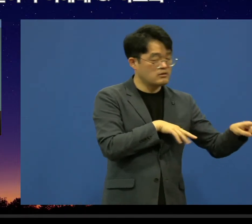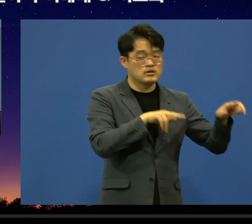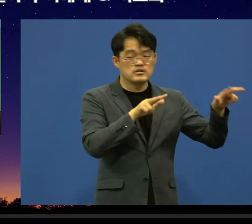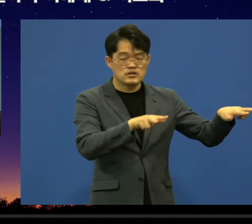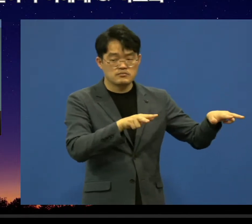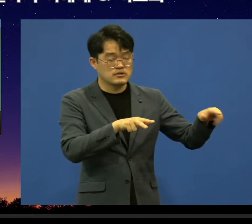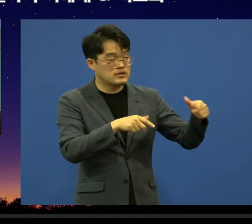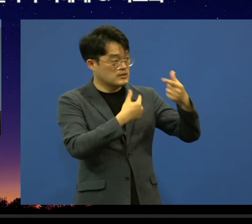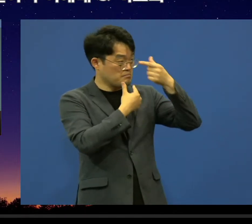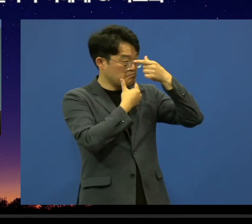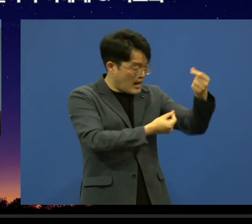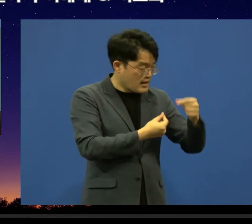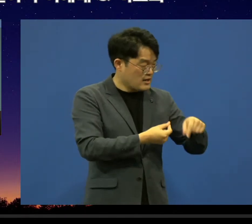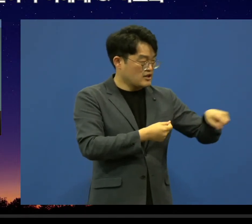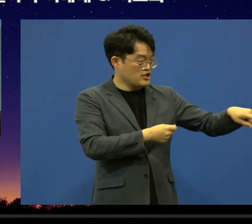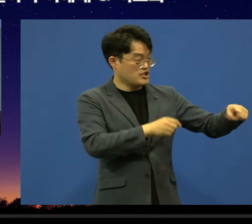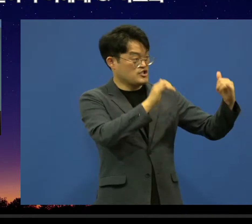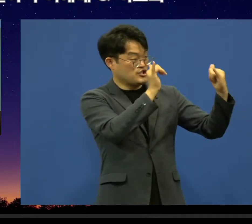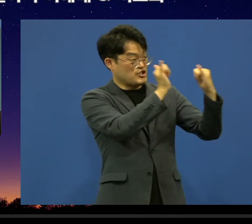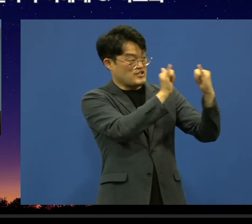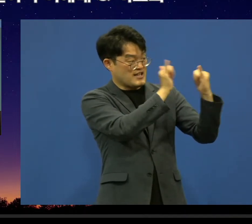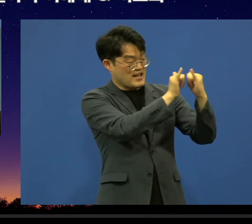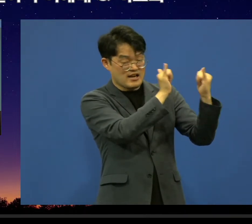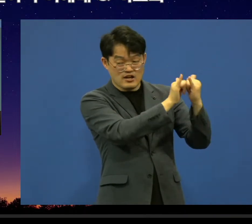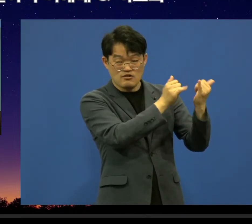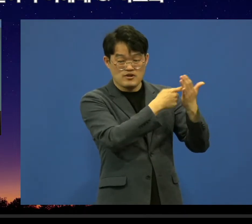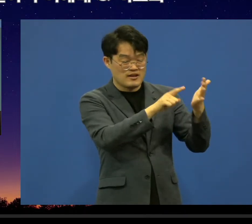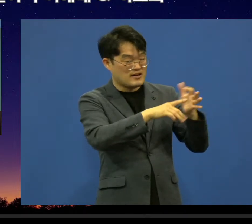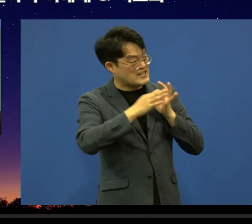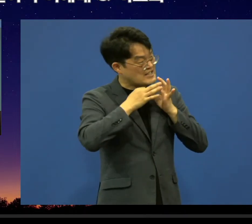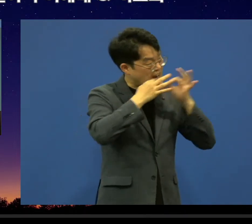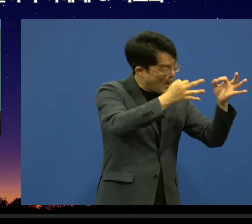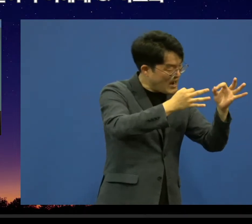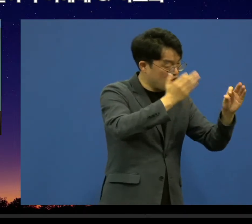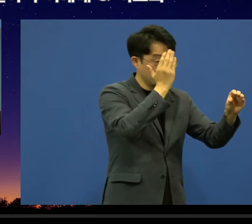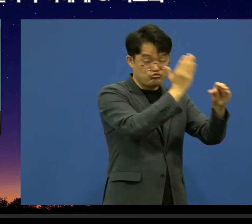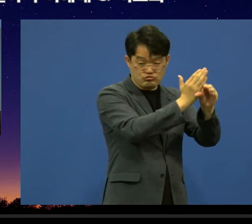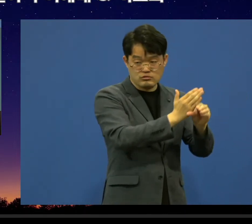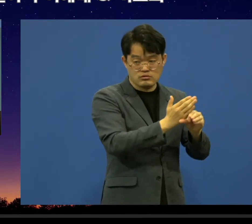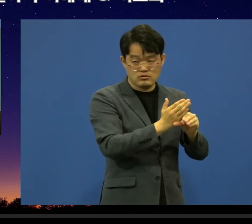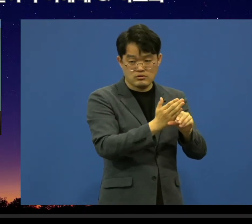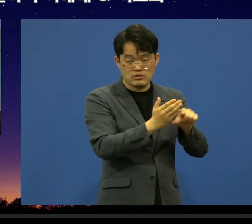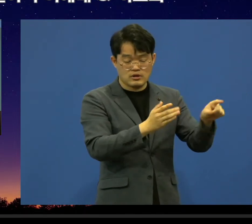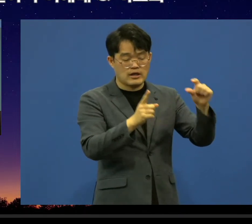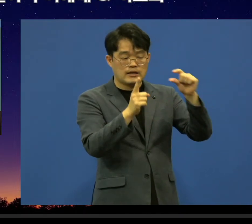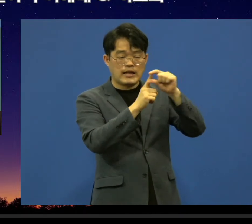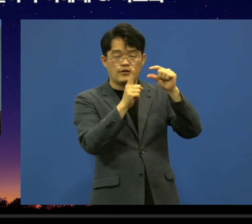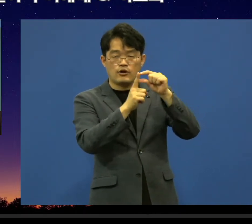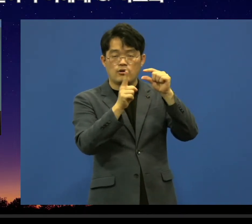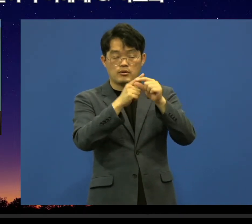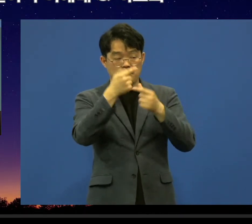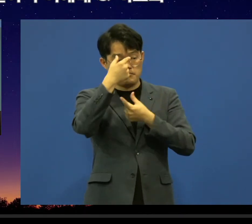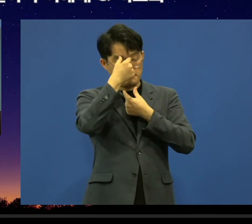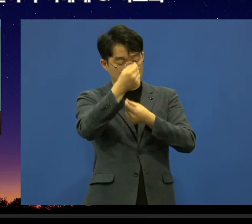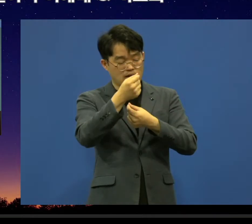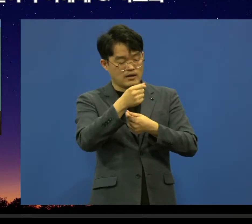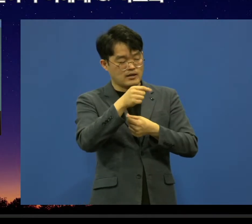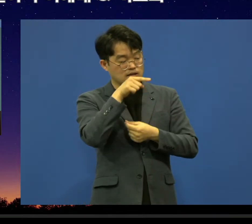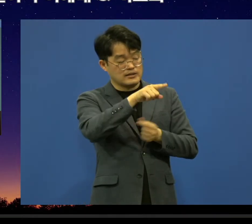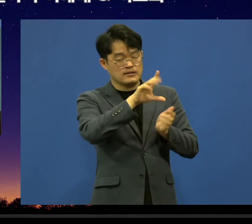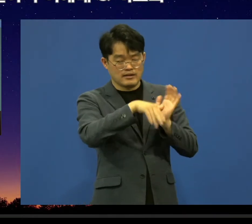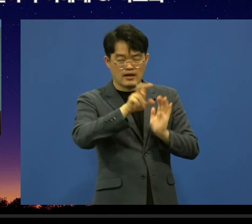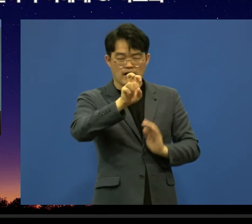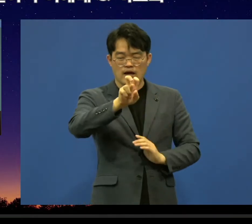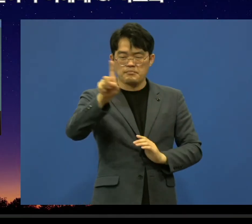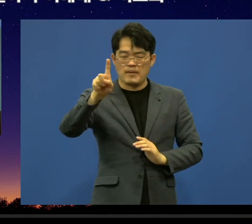나와서 싸우려고 고함치며, 여기 우리가 봐야 될 한 단어는 마침입니다. 마침.